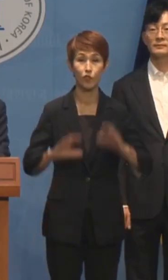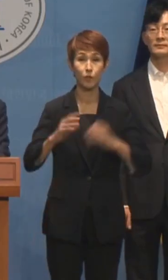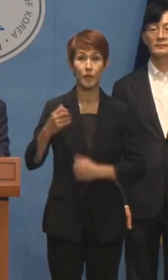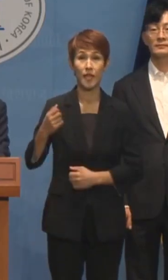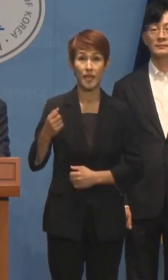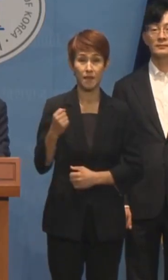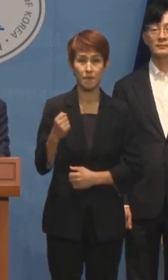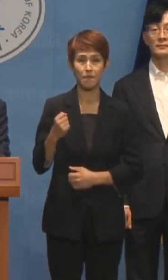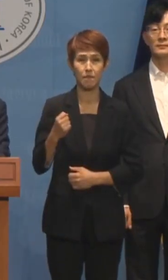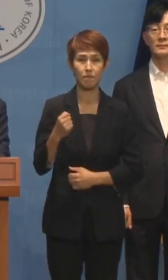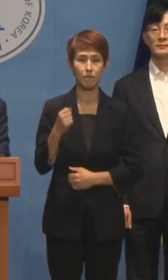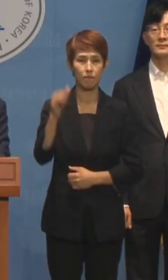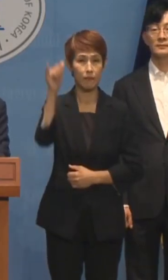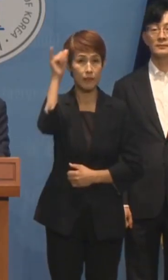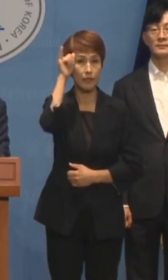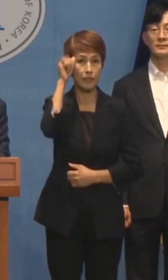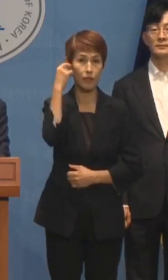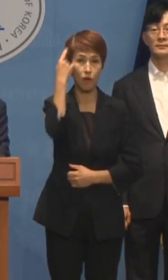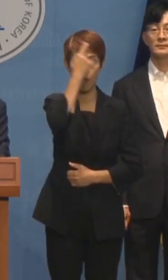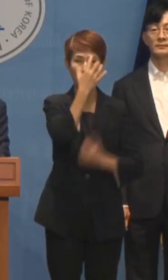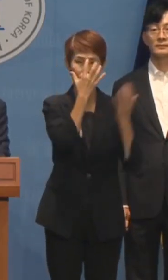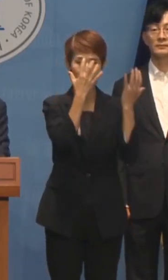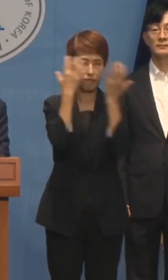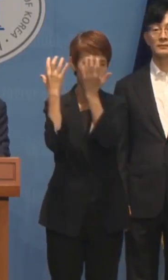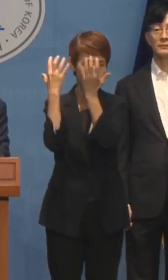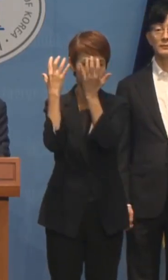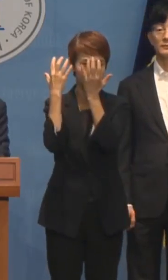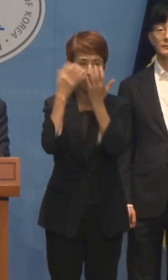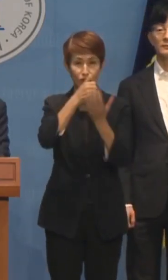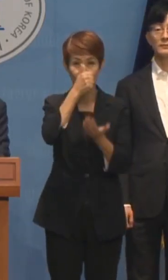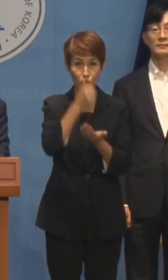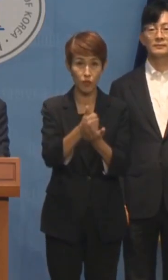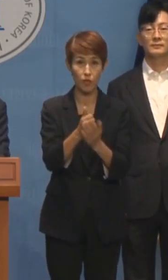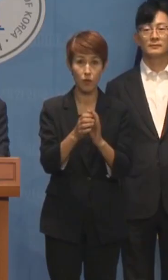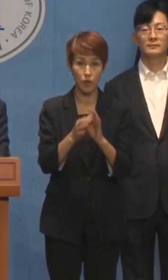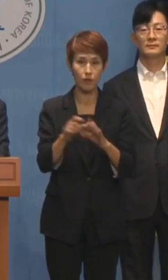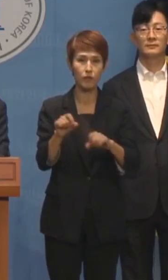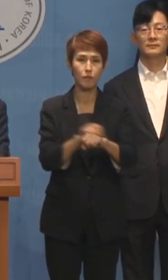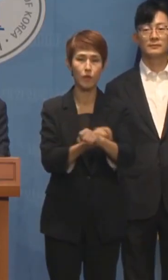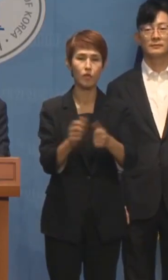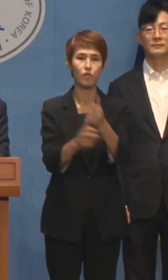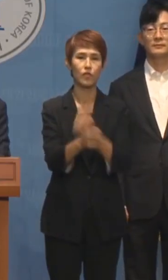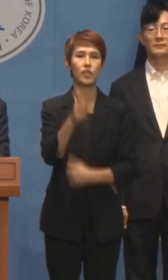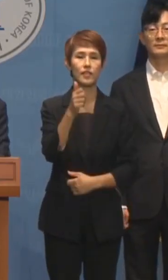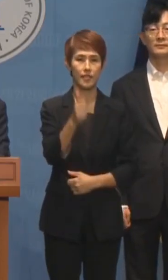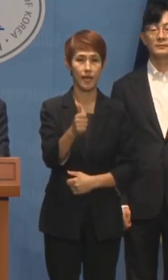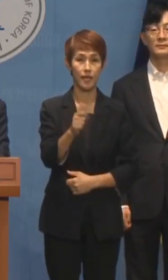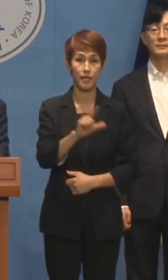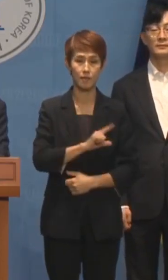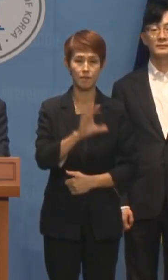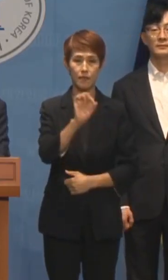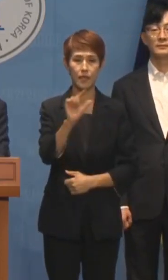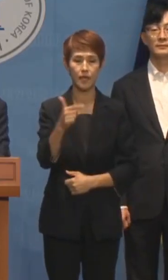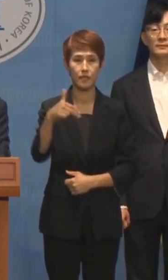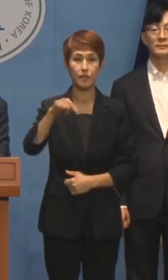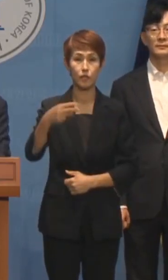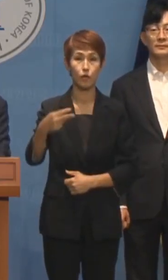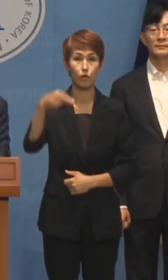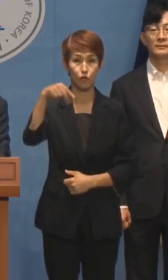국민의힘 딥페이크 디지털 성범죄 대응 특별위원회 위원장 안철수입니다.